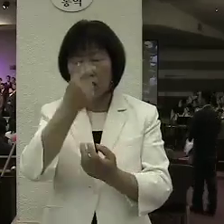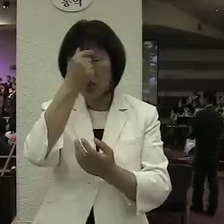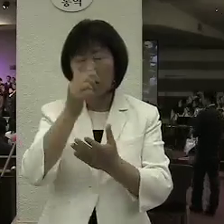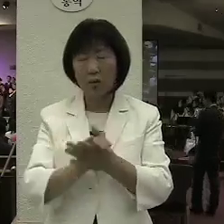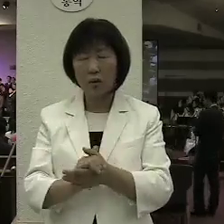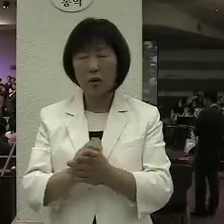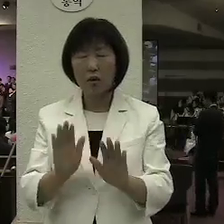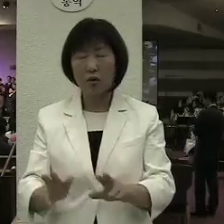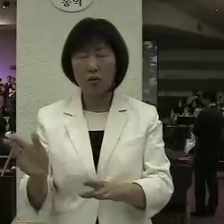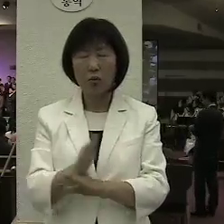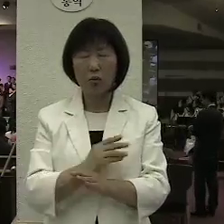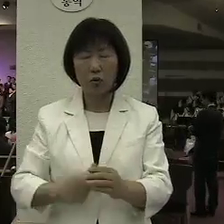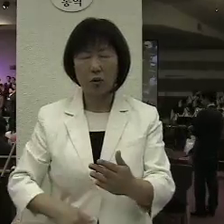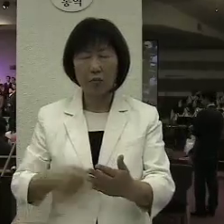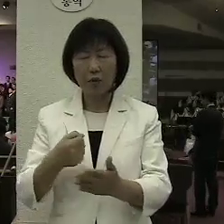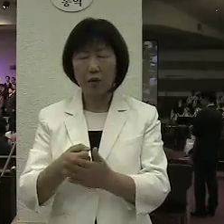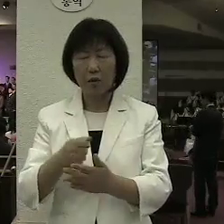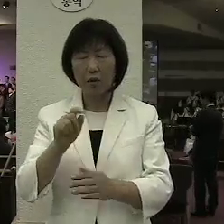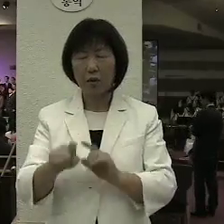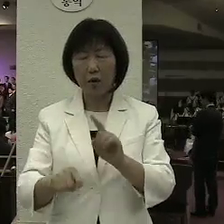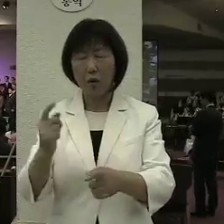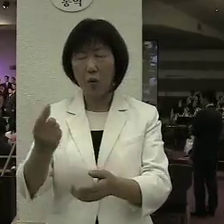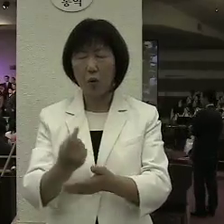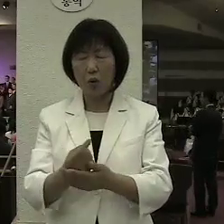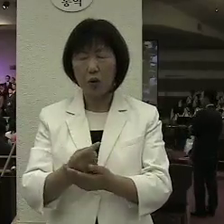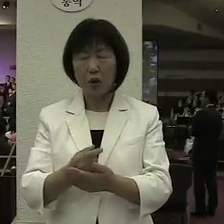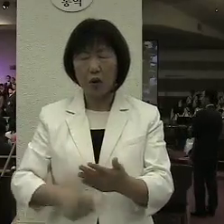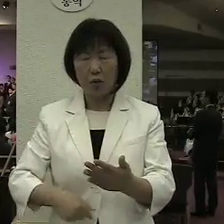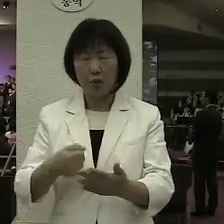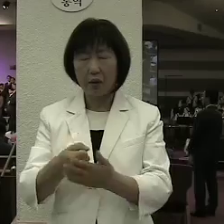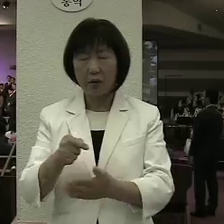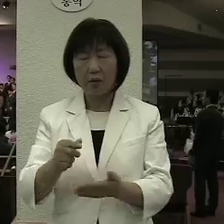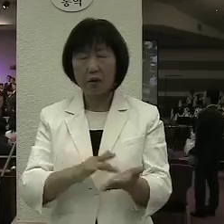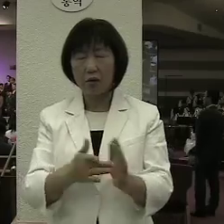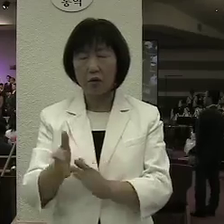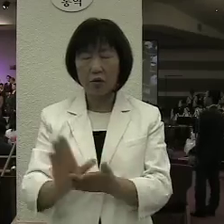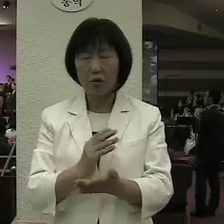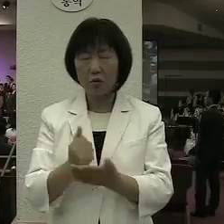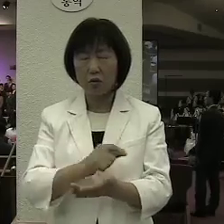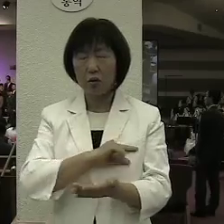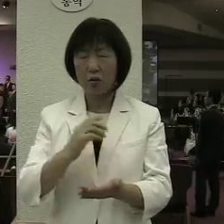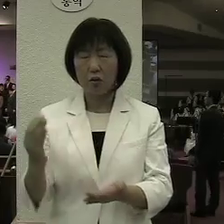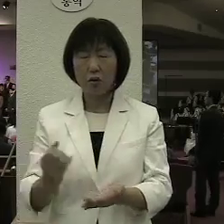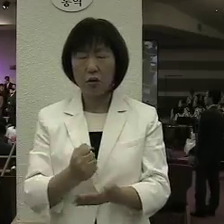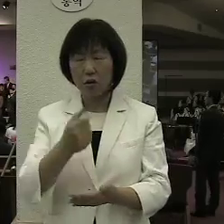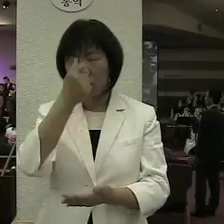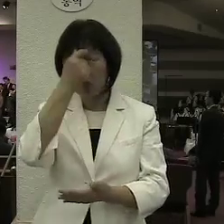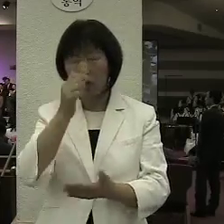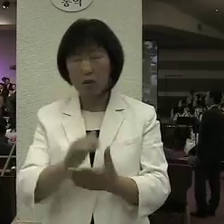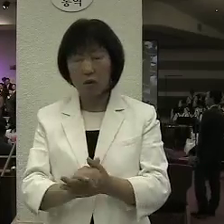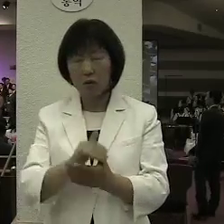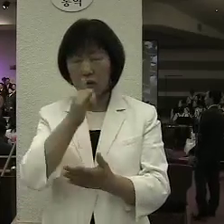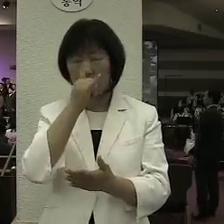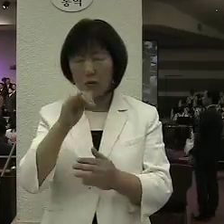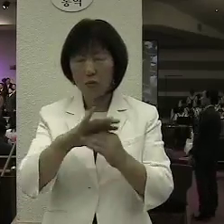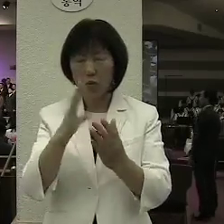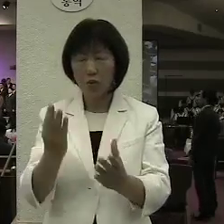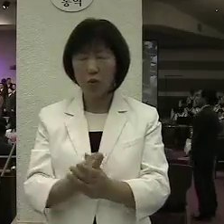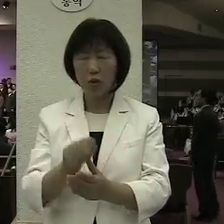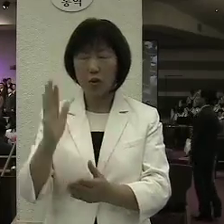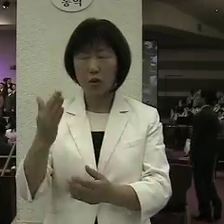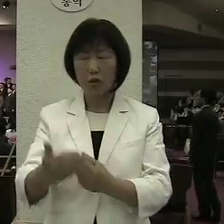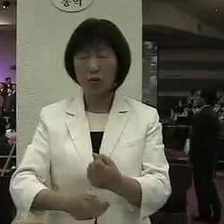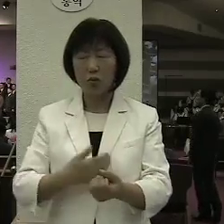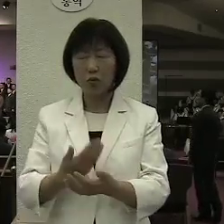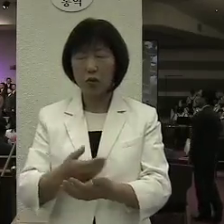안에서 새로운 은혜와 새로운 용기를 받는 주의 백성들 모두가 되게 하여 주시옵소서. 그동안